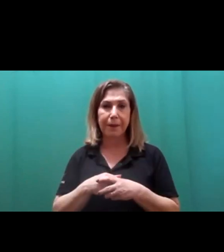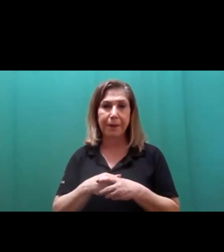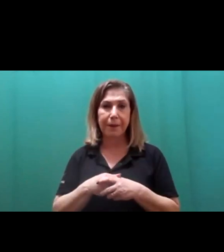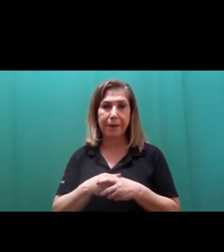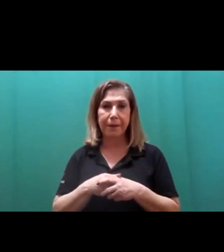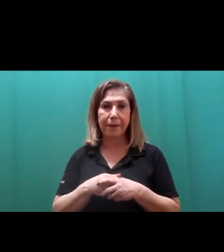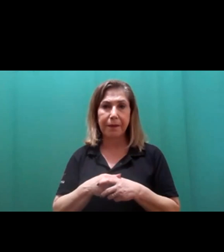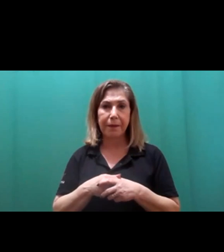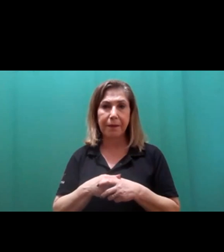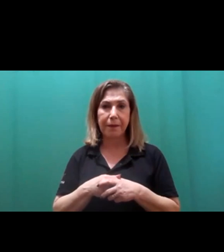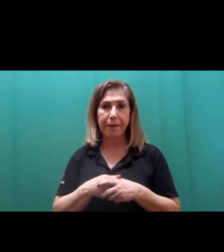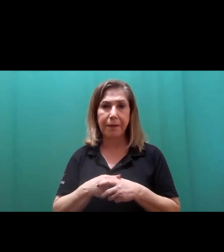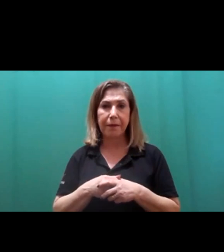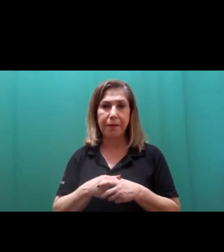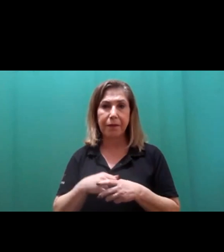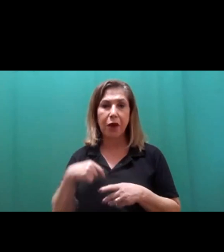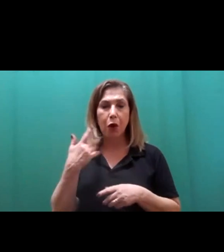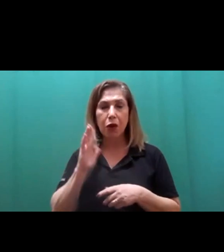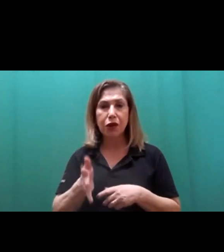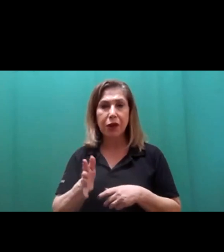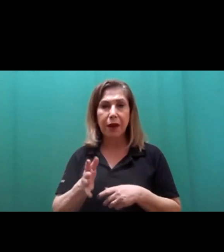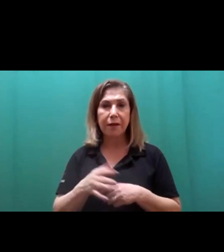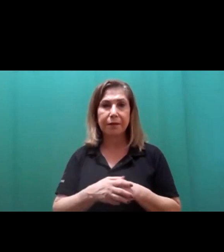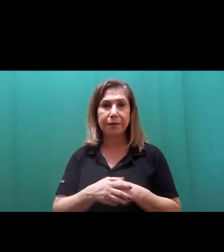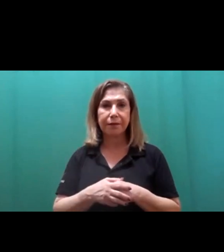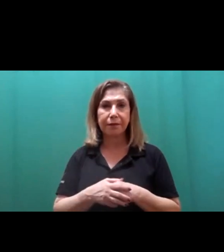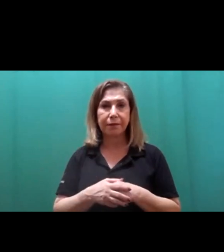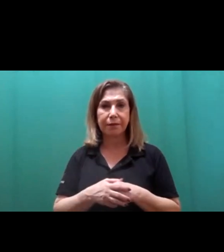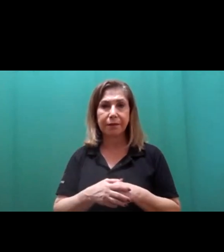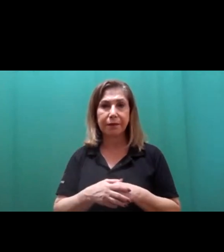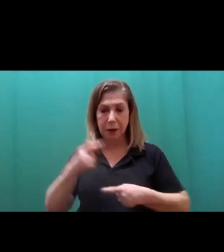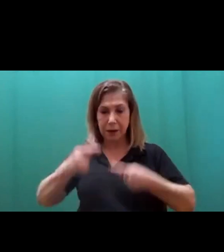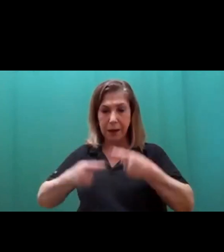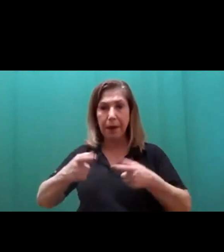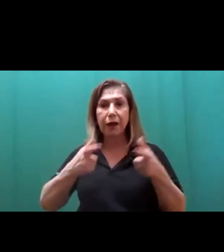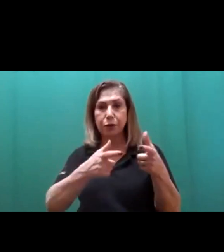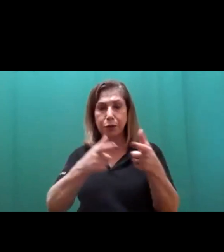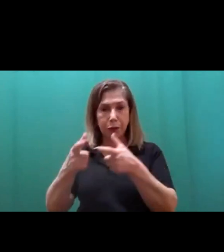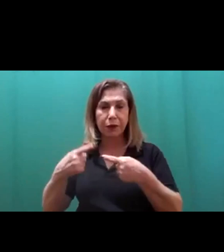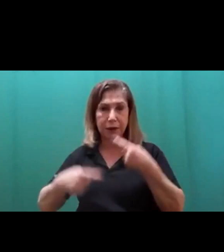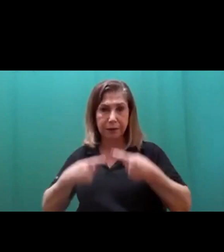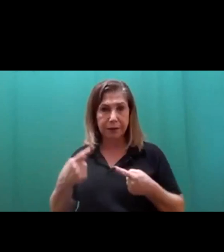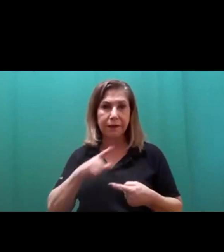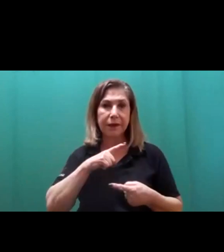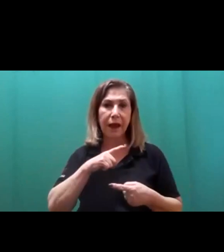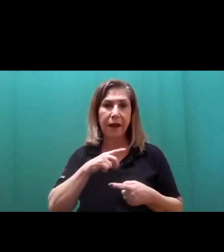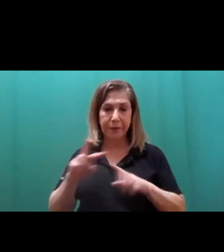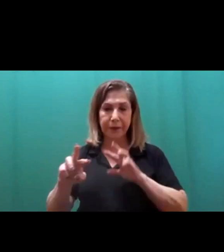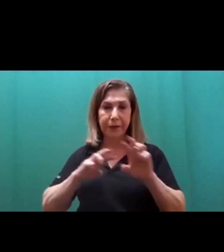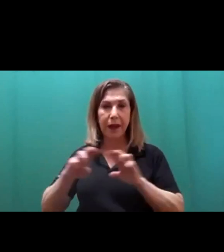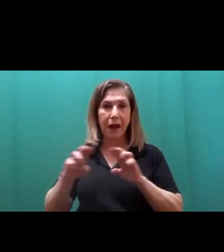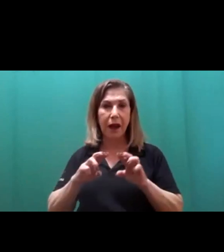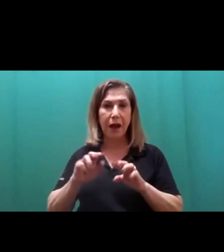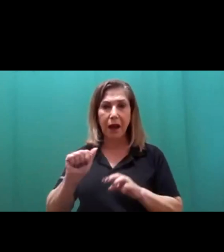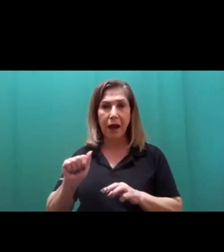e a gente já observa, né, em outros espaços de debate, que é a relação da agroecologia